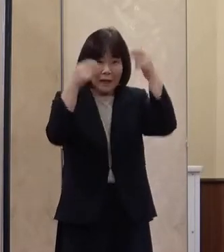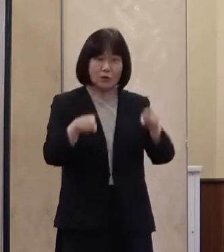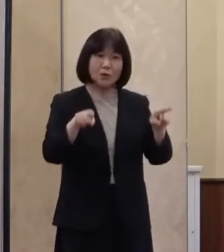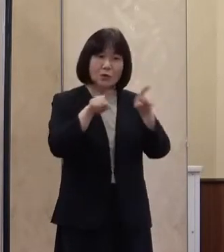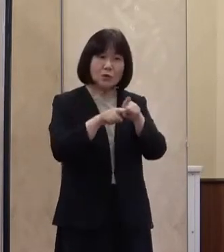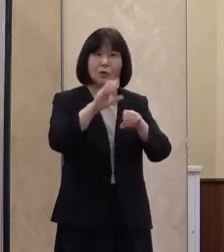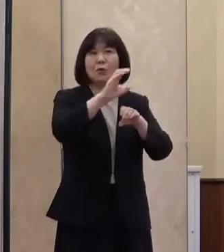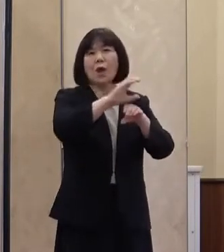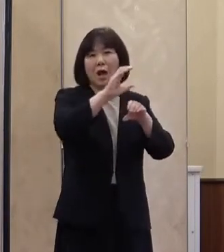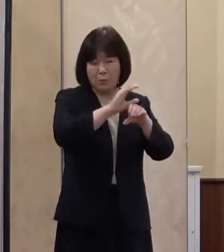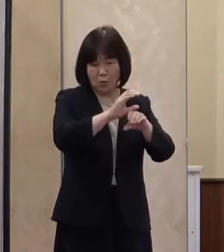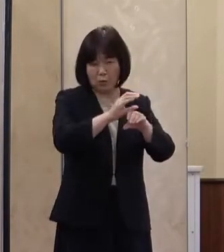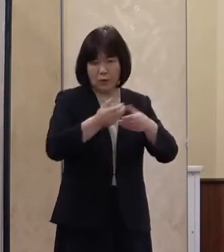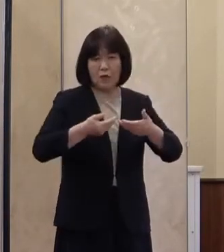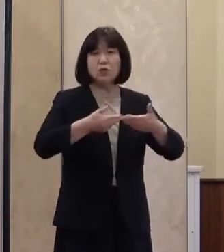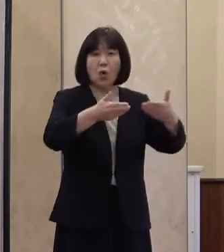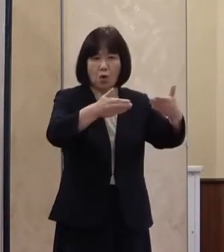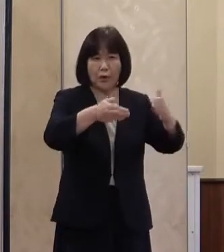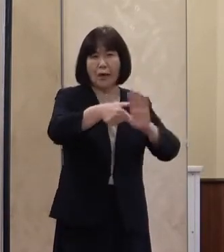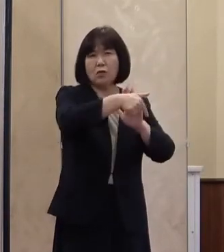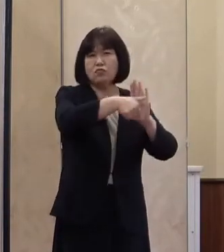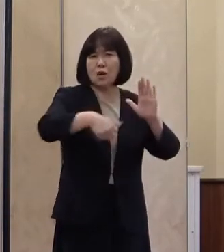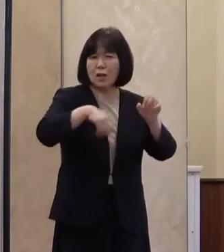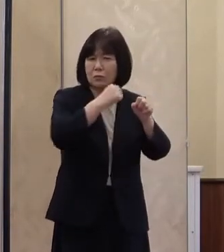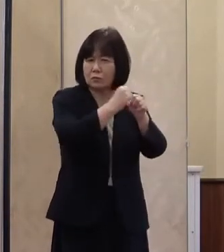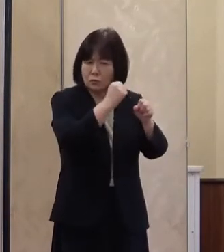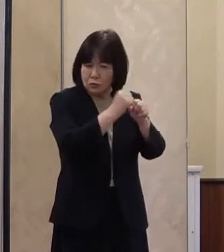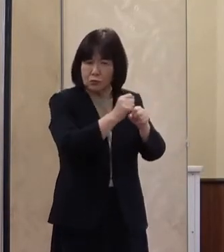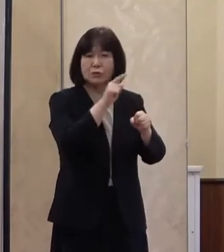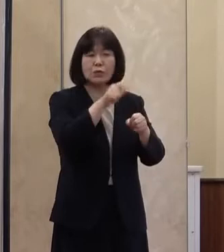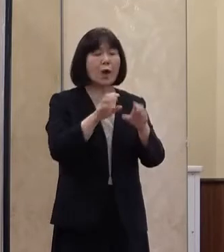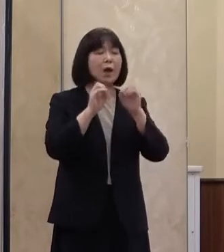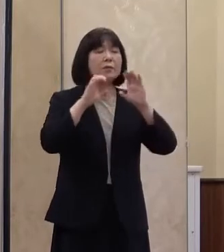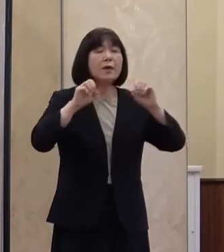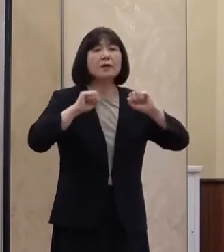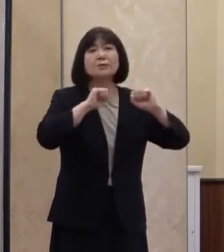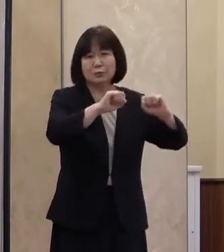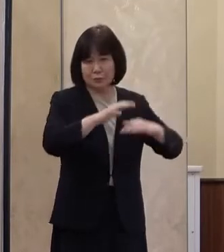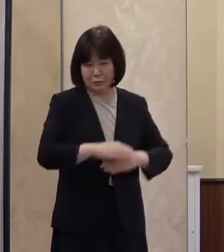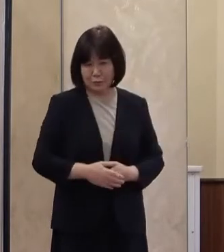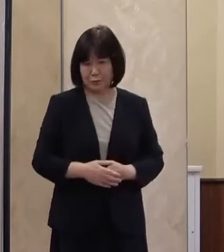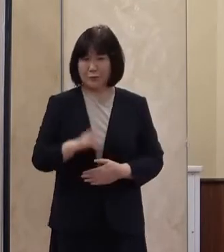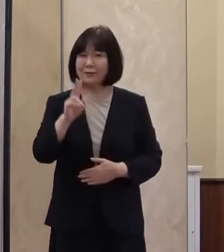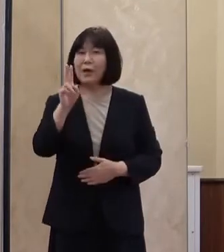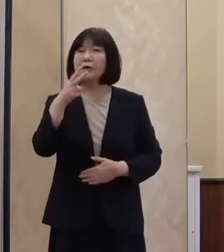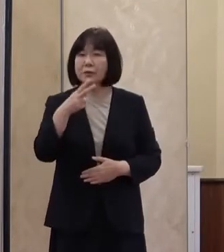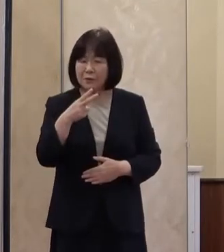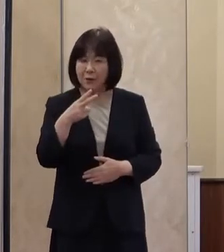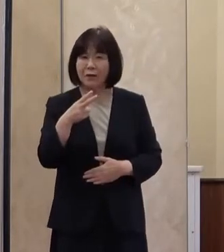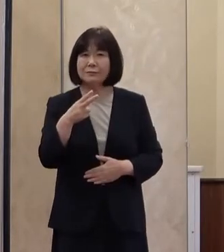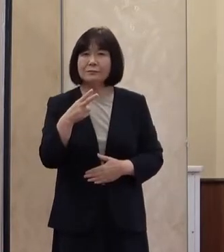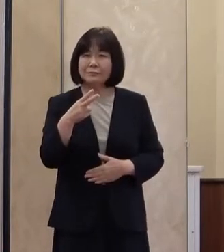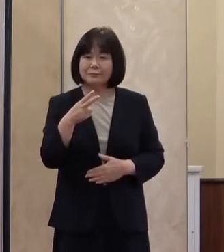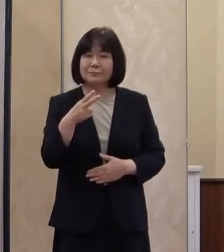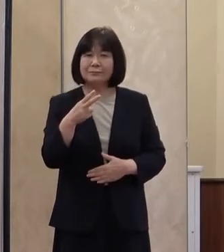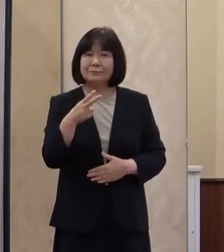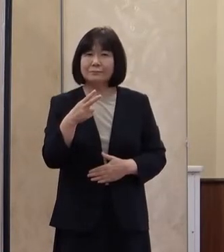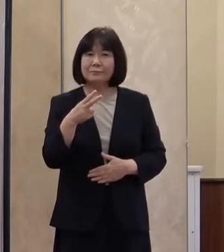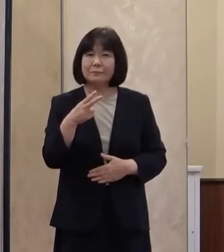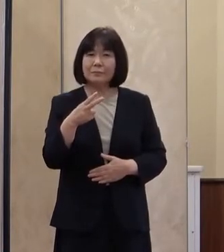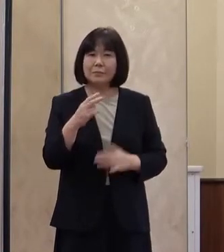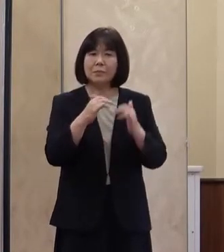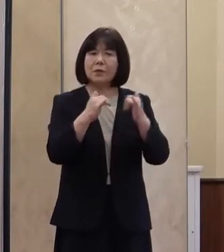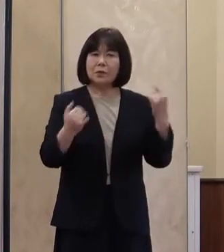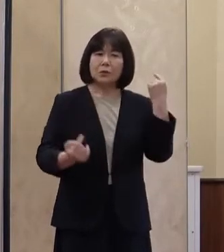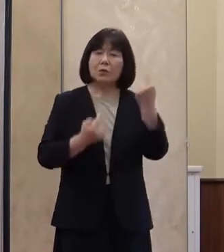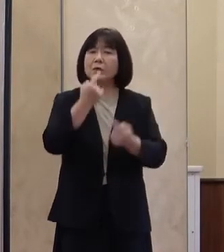して商店街のブランドを確立していったり、その PR をしていったり、あるいは人の流れと